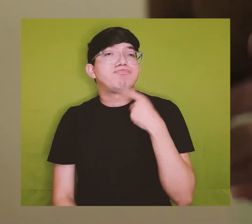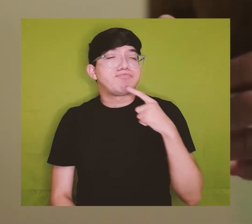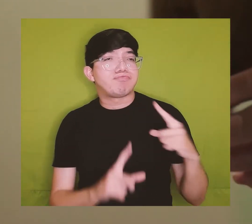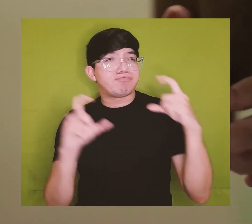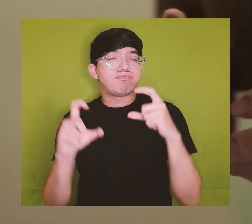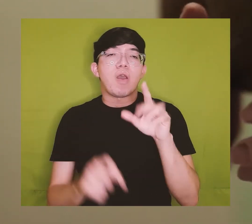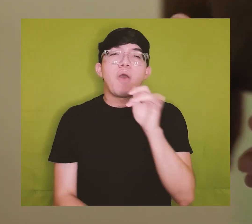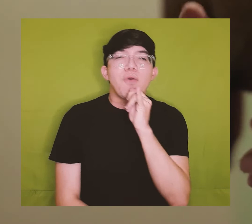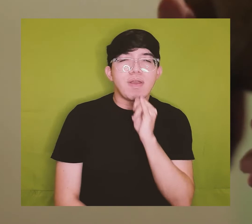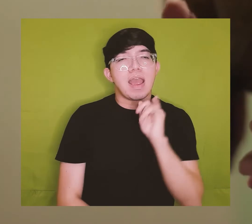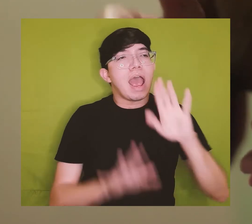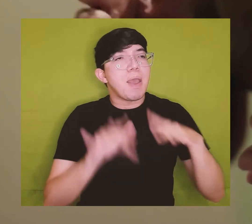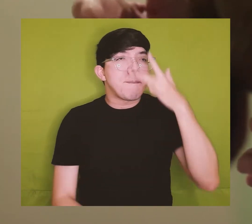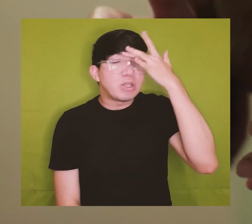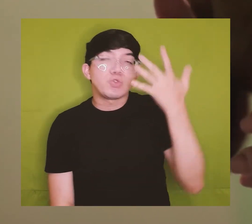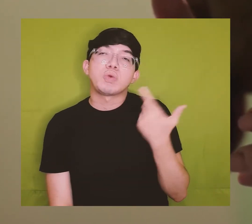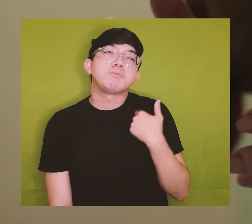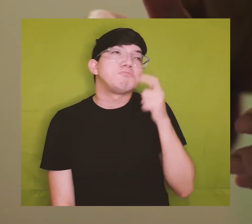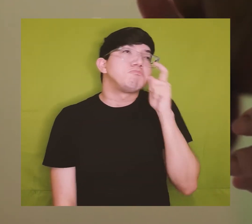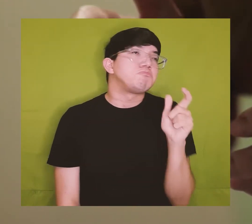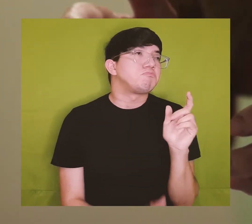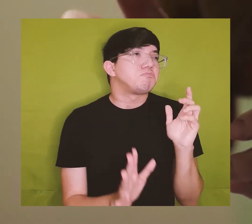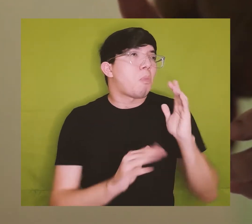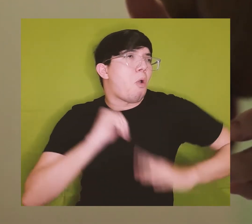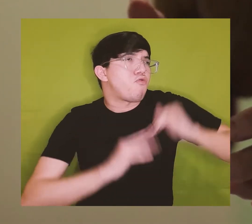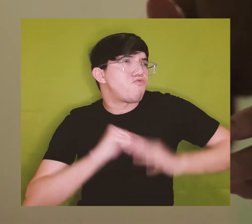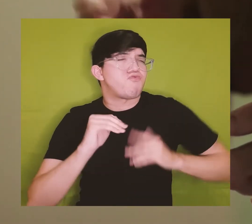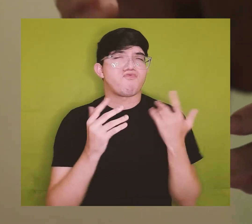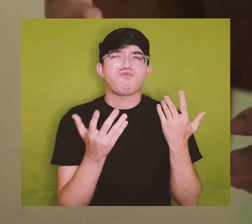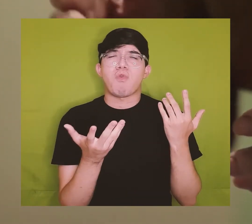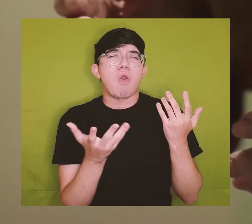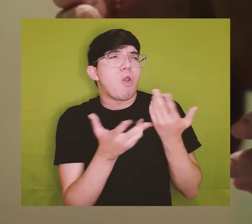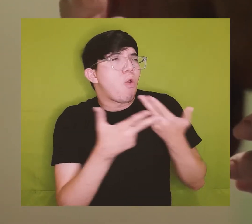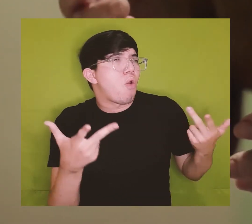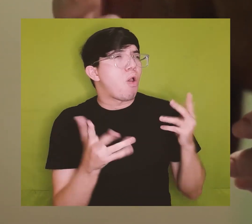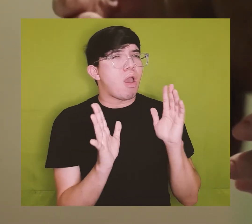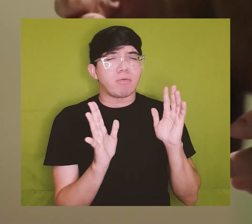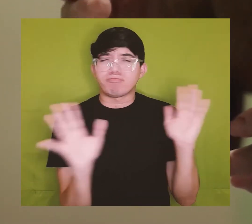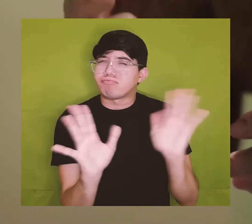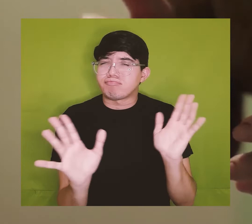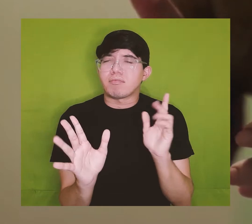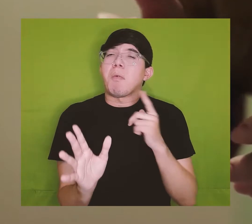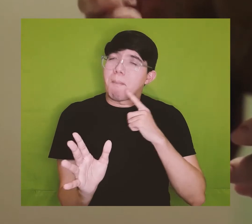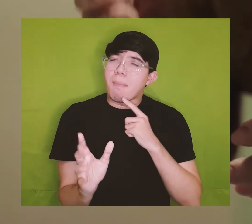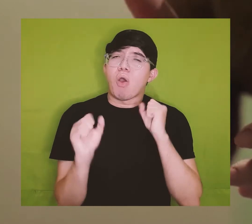de desenvolver uma obra fílmica, eles têm como registrar o cotidiano deles de uma forma